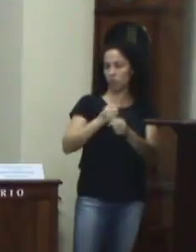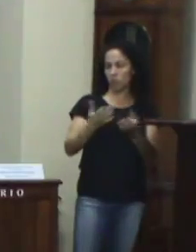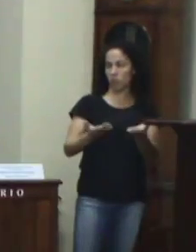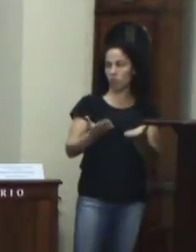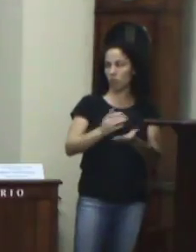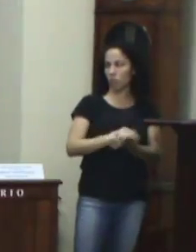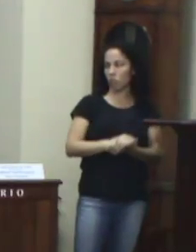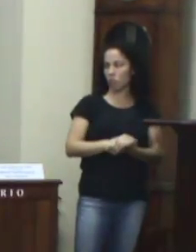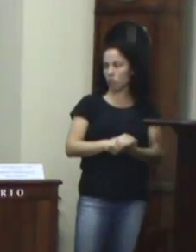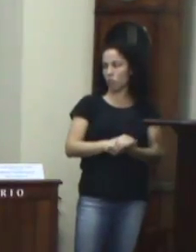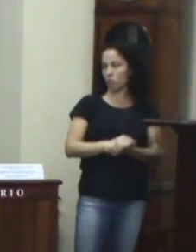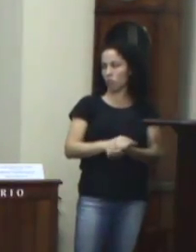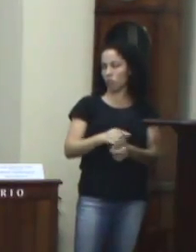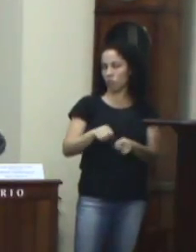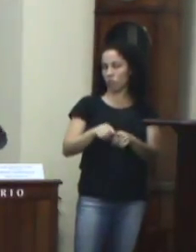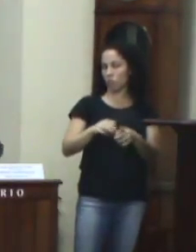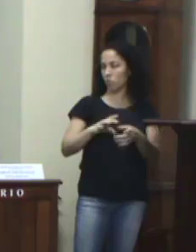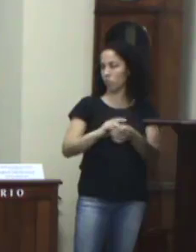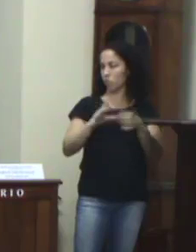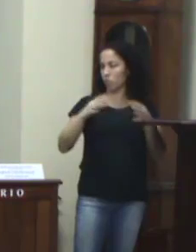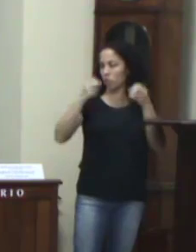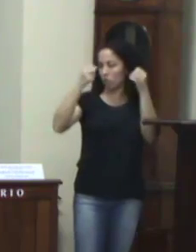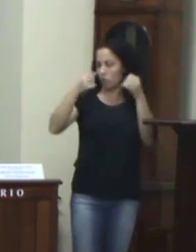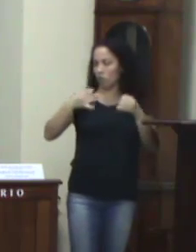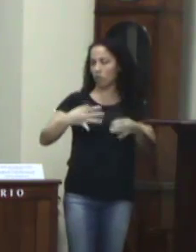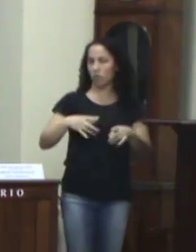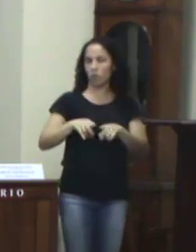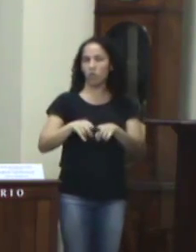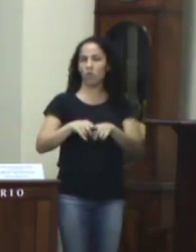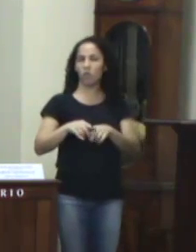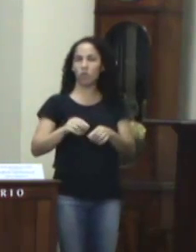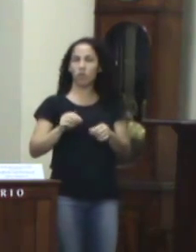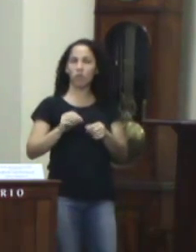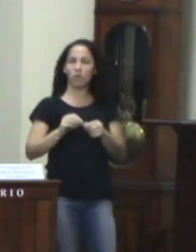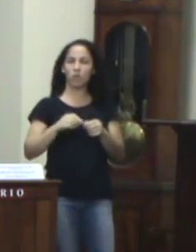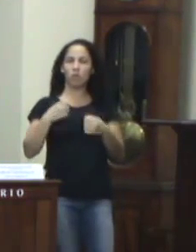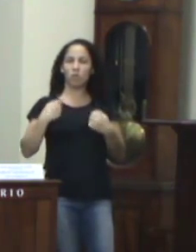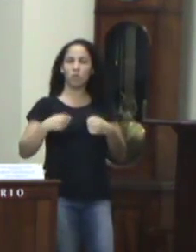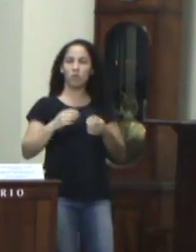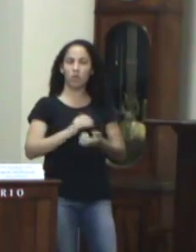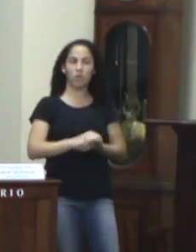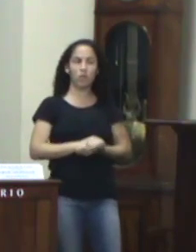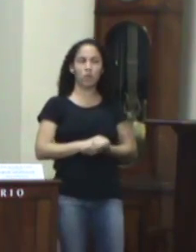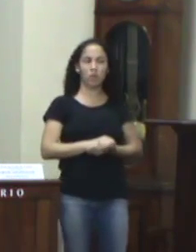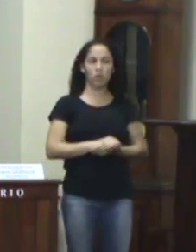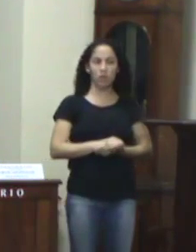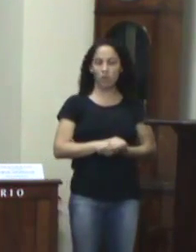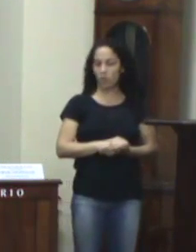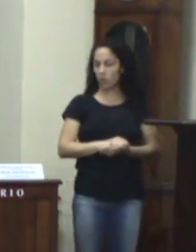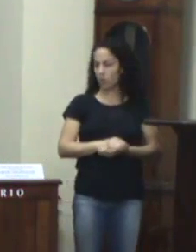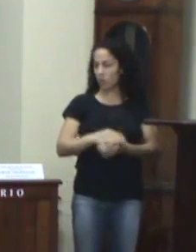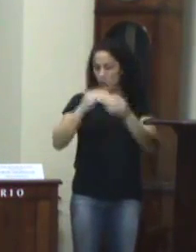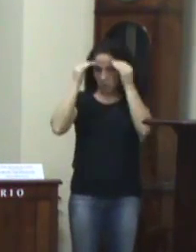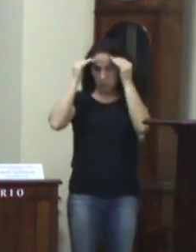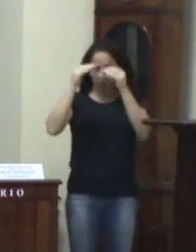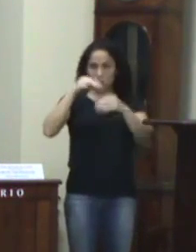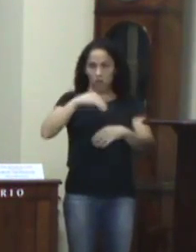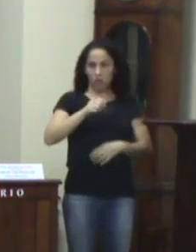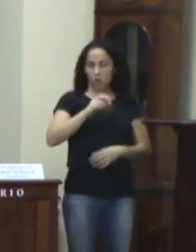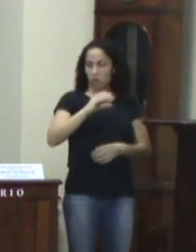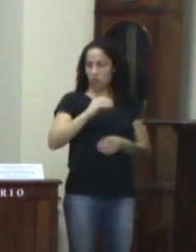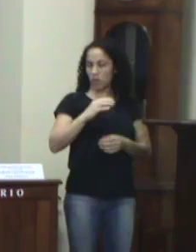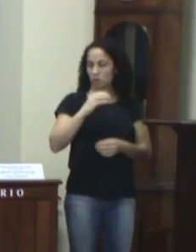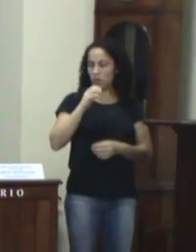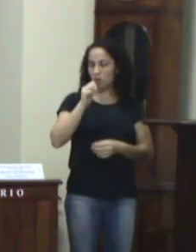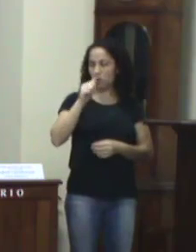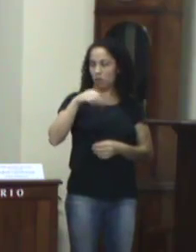26.814/2018. Colocamos à disposição para quaisquer esclarecimento e que se façam necessários. Respeitosamente, Marco Antônio